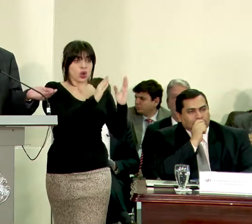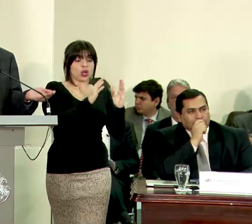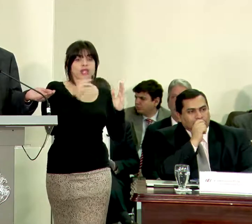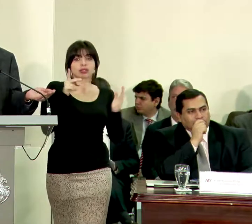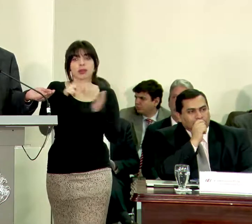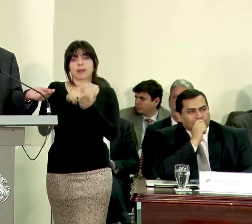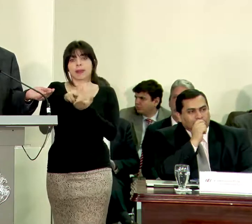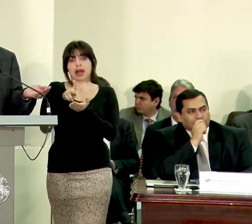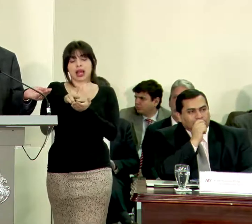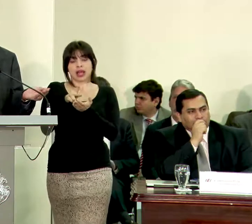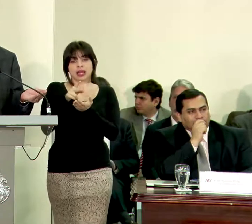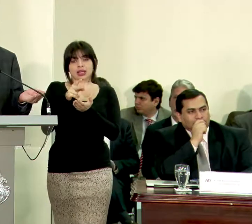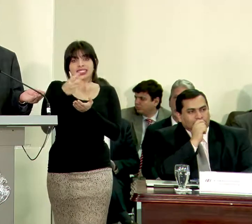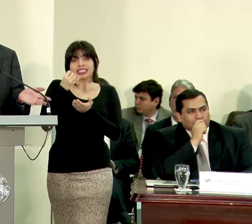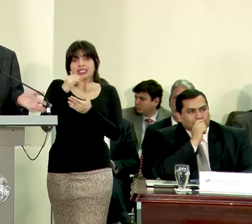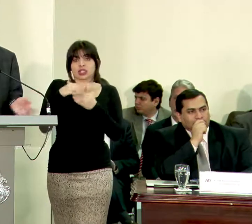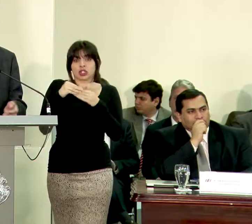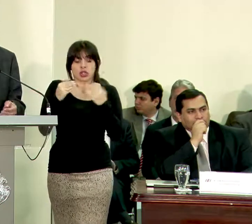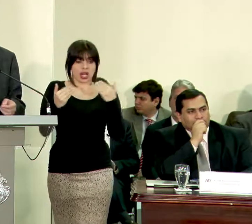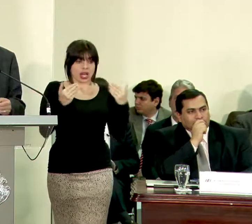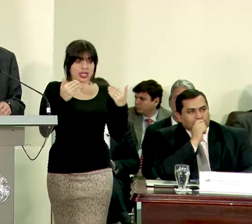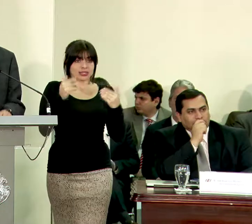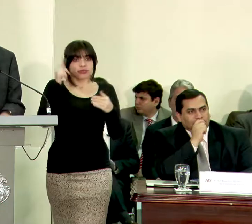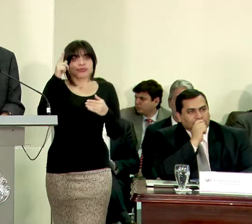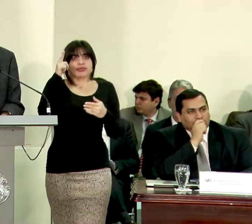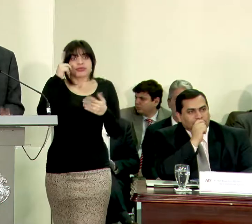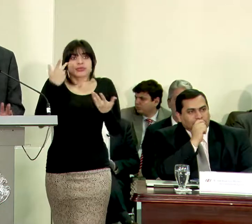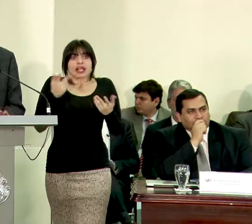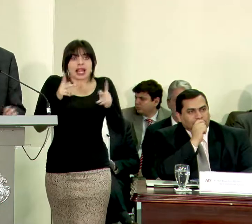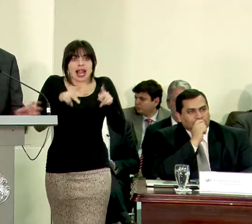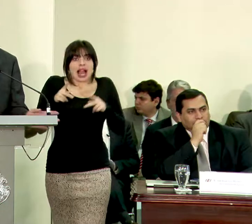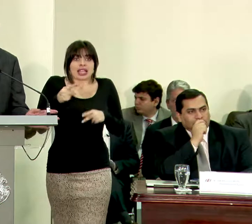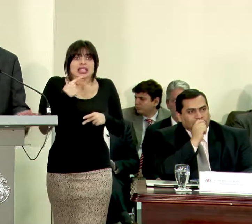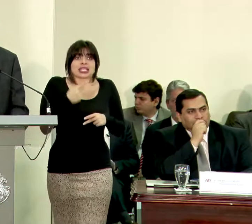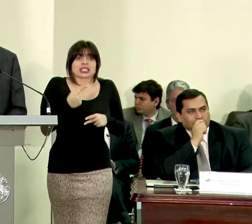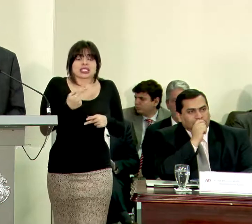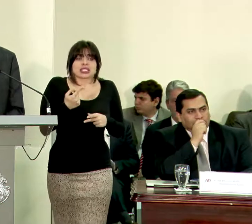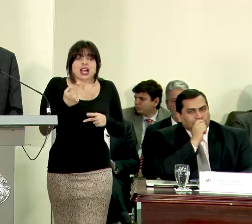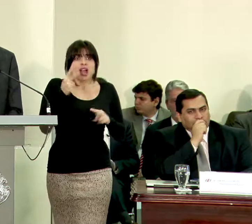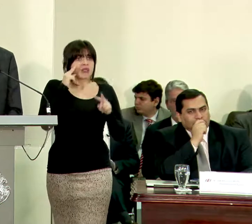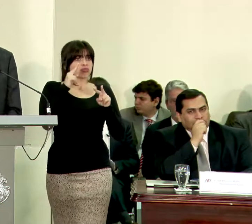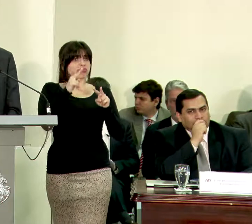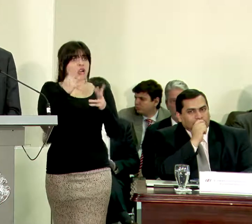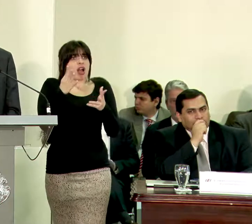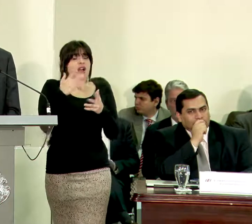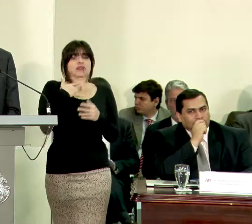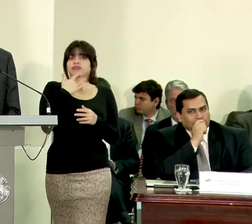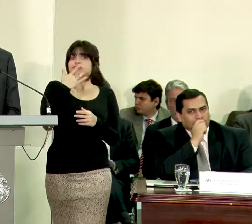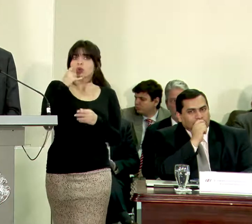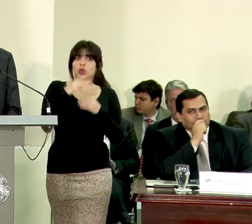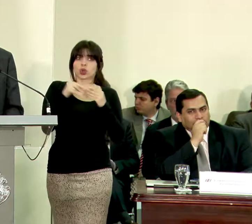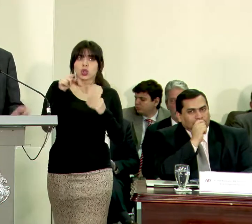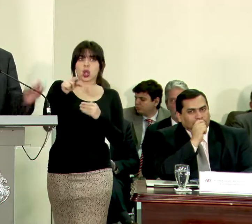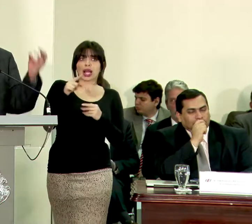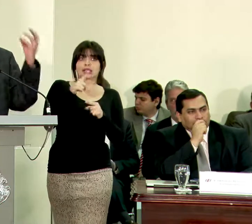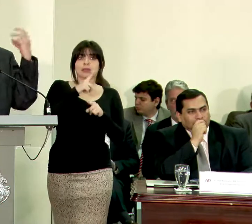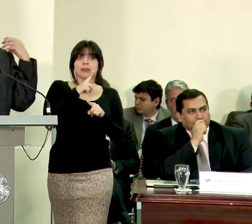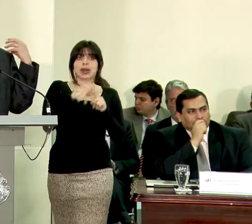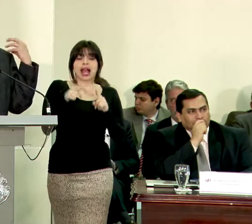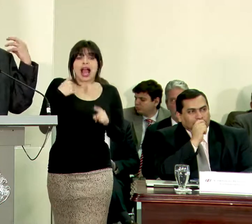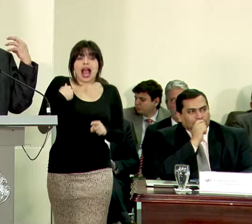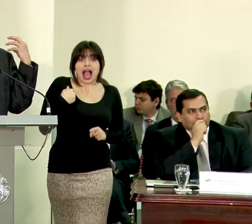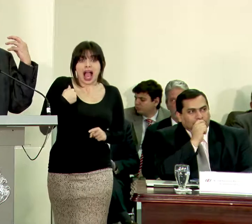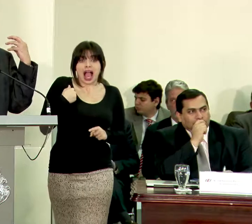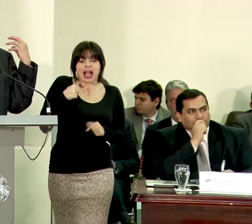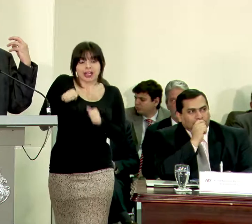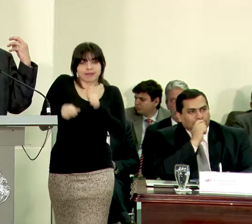lo que tiene que pasar en una operación en dólares. Y evidentemente el ciudadano va a decir, obtengo la operación en dólares, pero tiene un